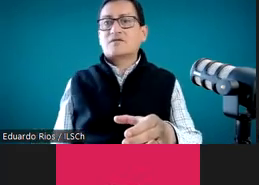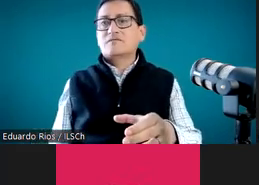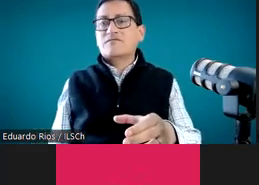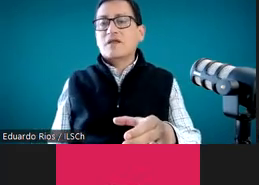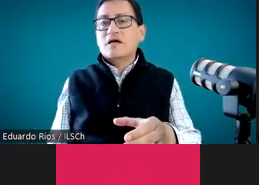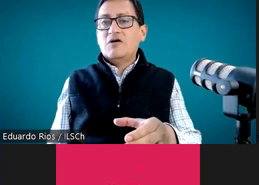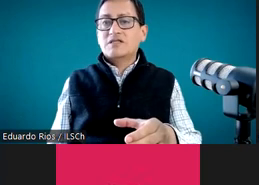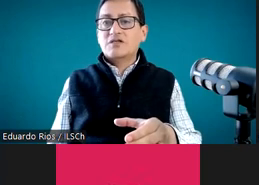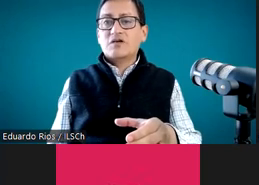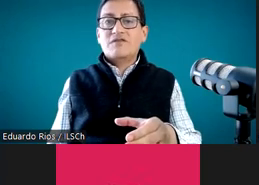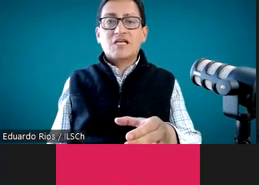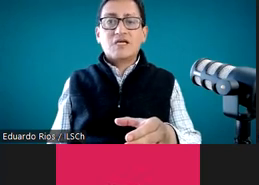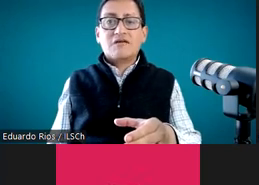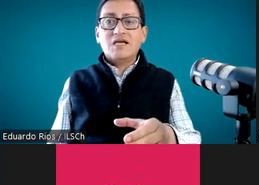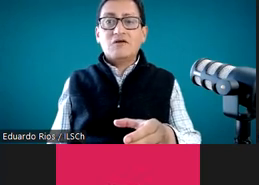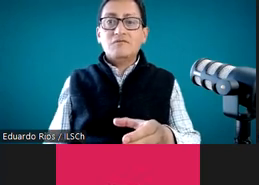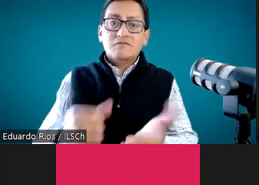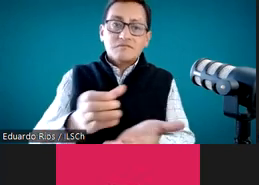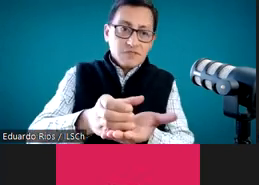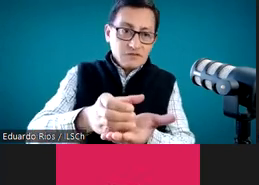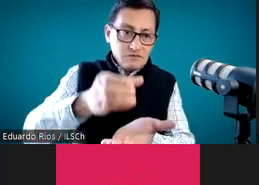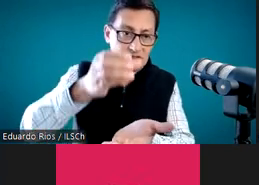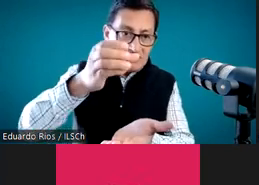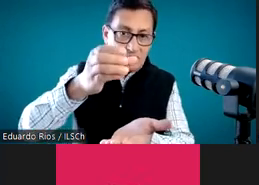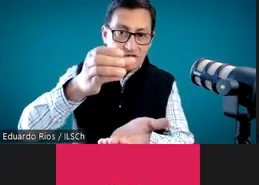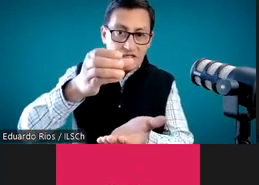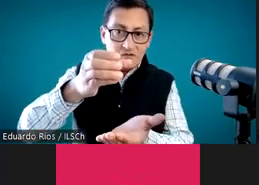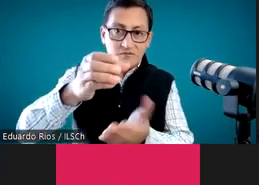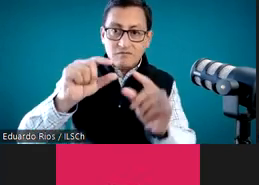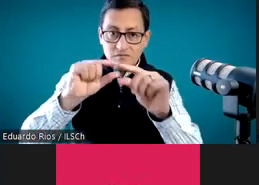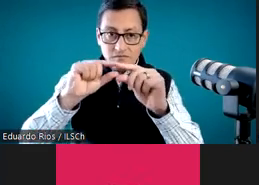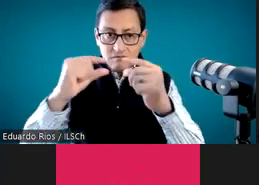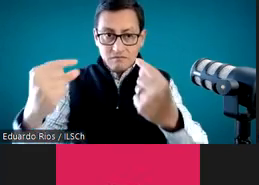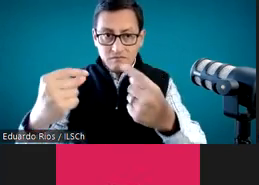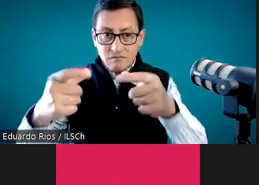ahí quedó cerrado. Ahora si digo que el frasquito hay que abrirlo, ¿cierto? La forma del frasquito.